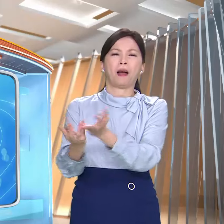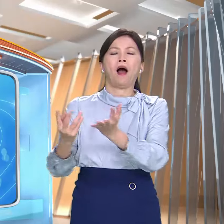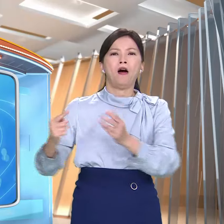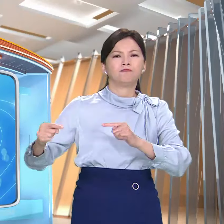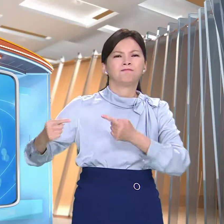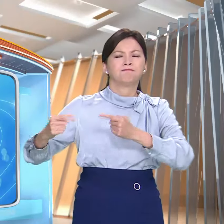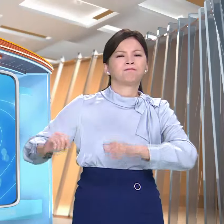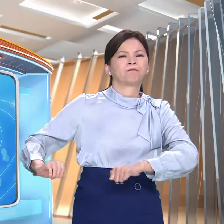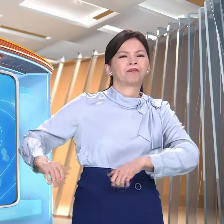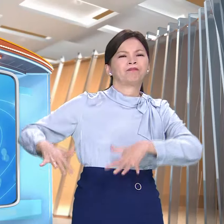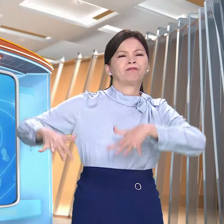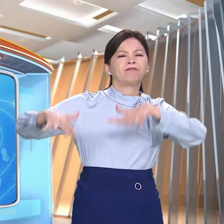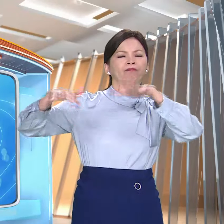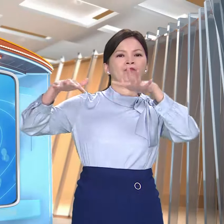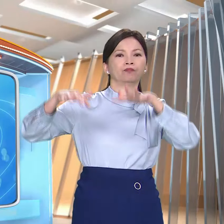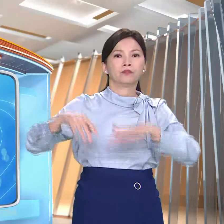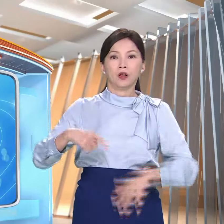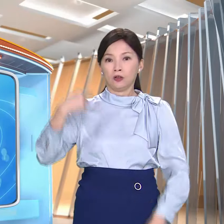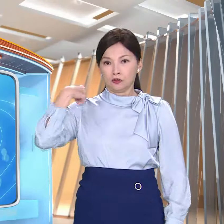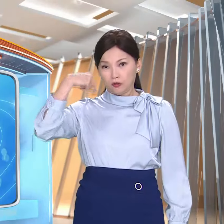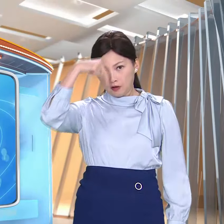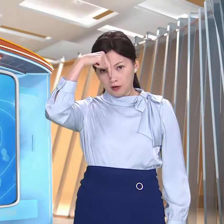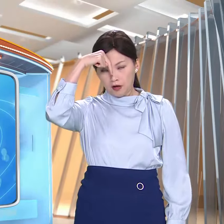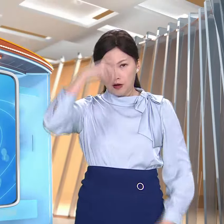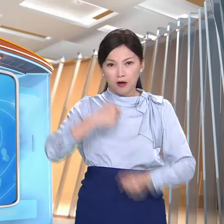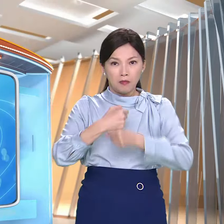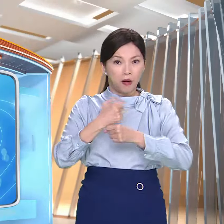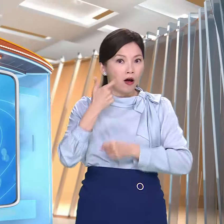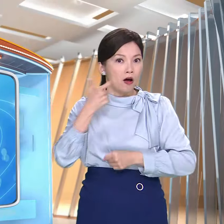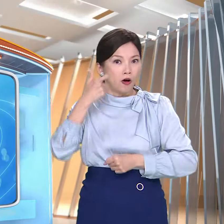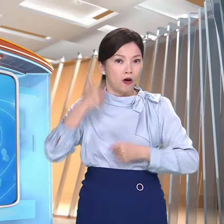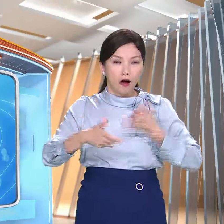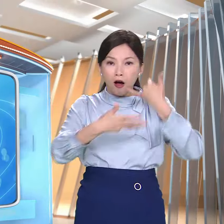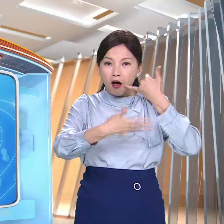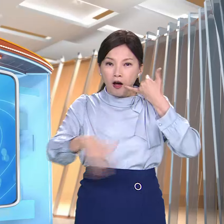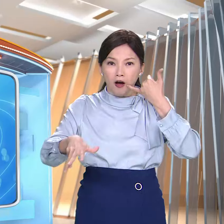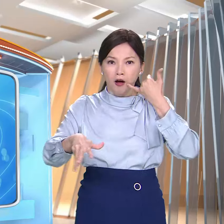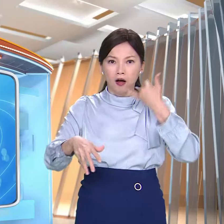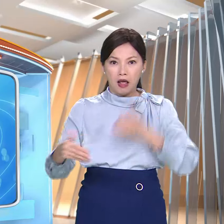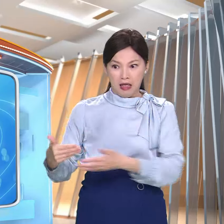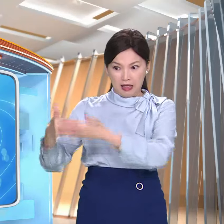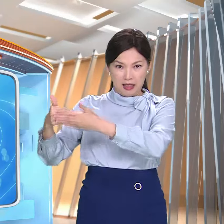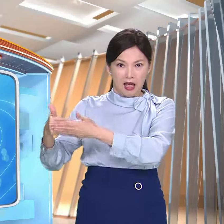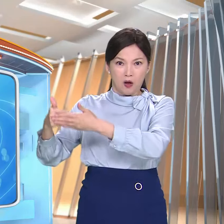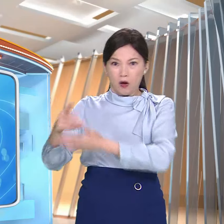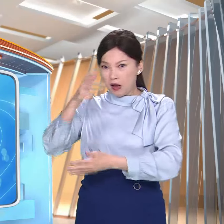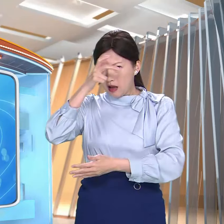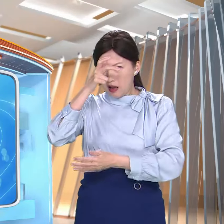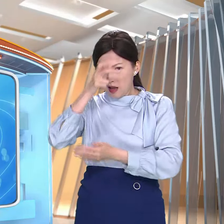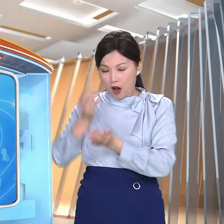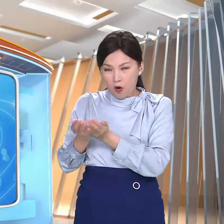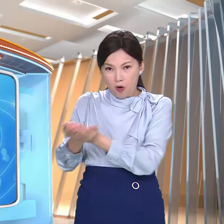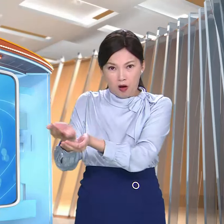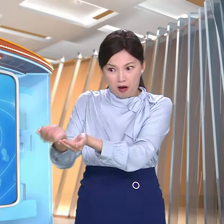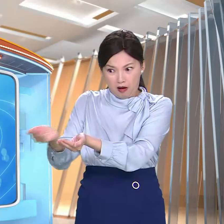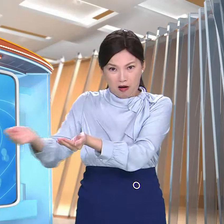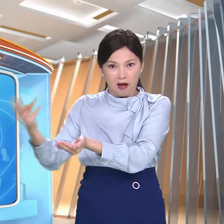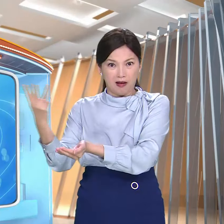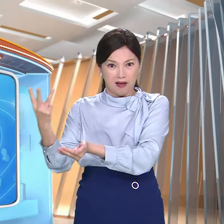酵。马祖海域昨天下午也出现了三艘中国的执法船只，两岸关